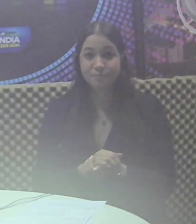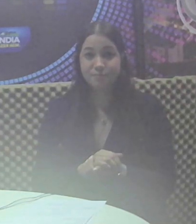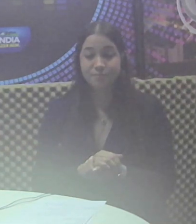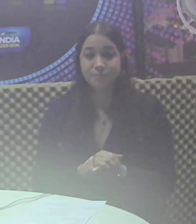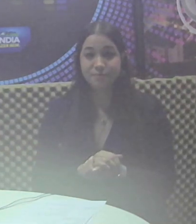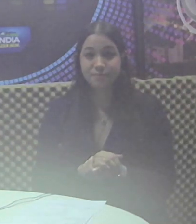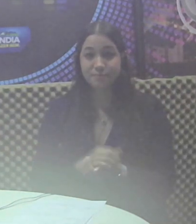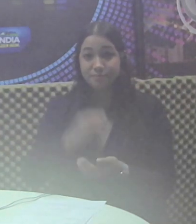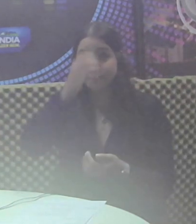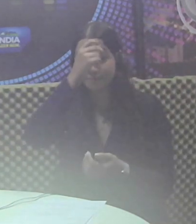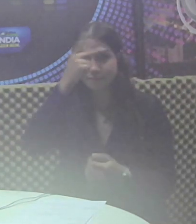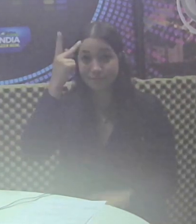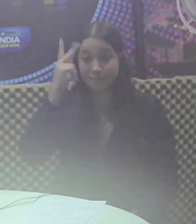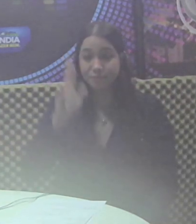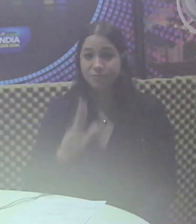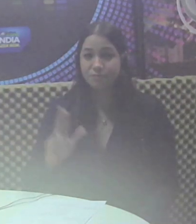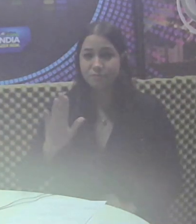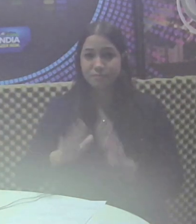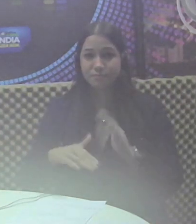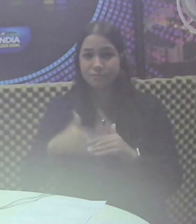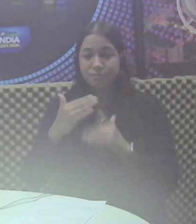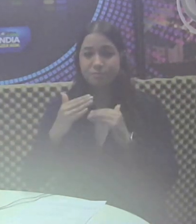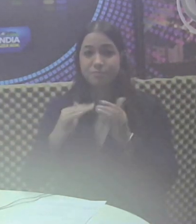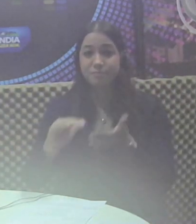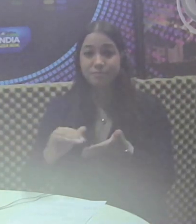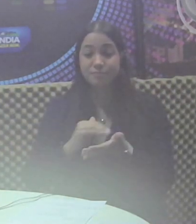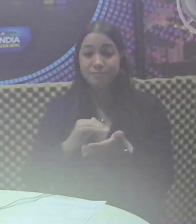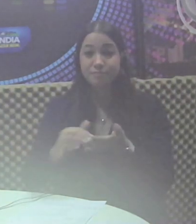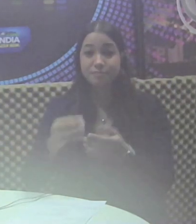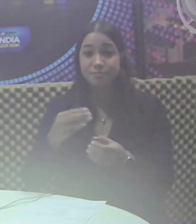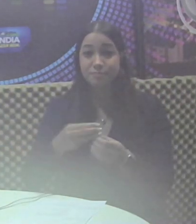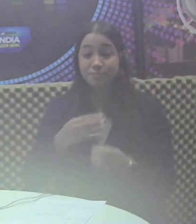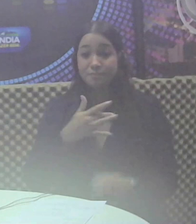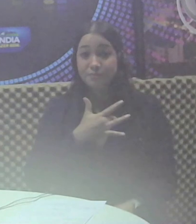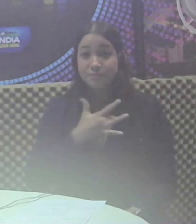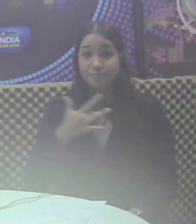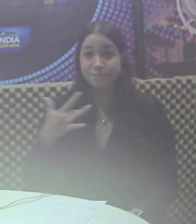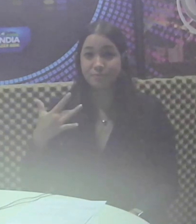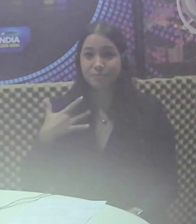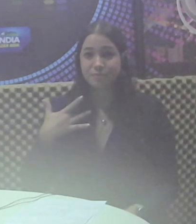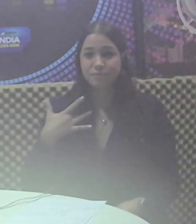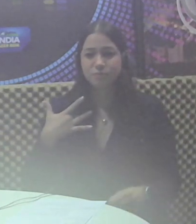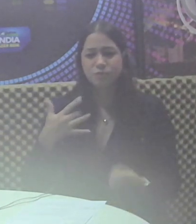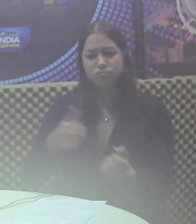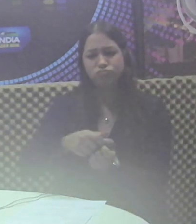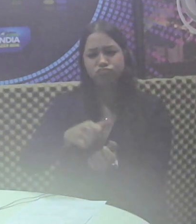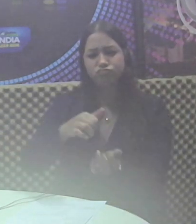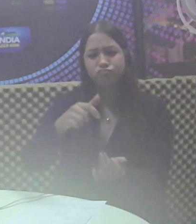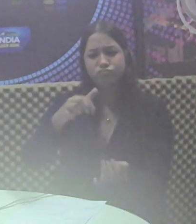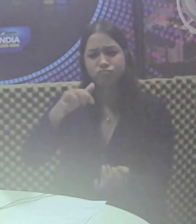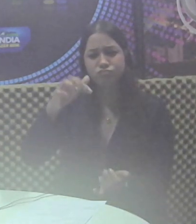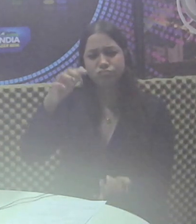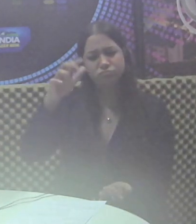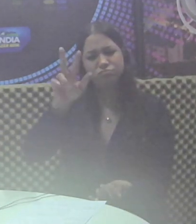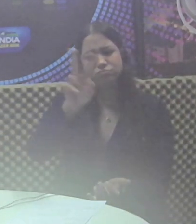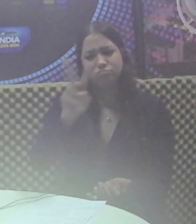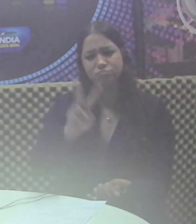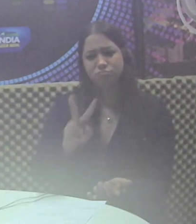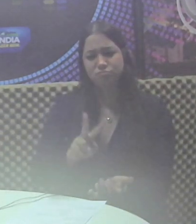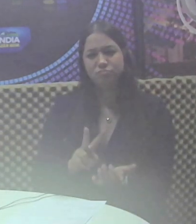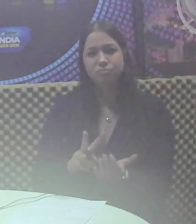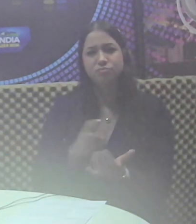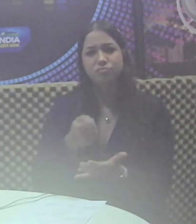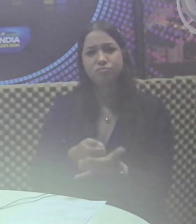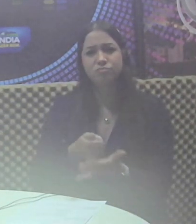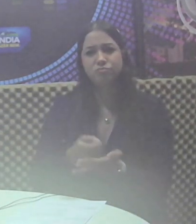A Prefeitura de Uberlândia desenvolveu, por meio da Secretaria Municipal de Saúde, um mapa de calor para auxiliar na estratégia de busca ativa